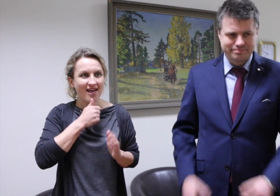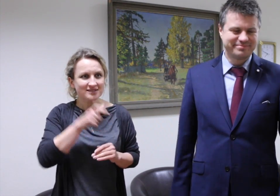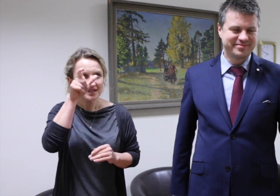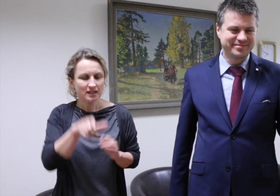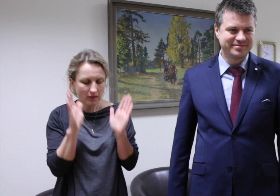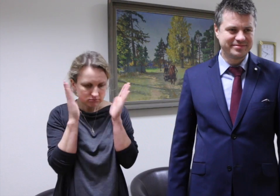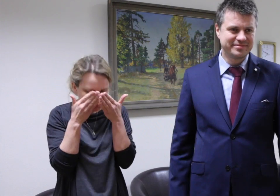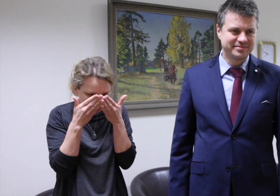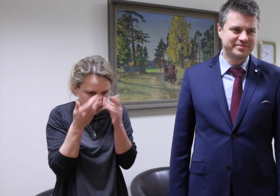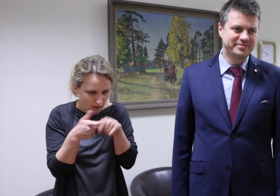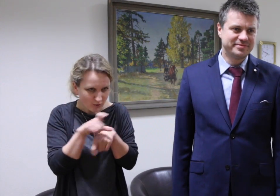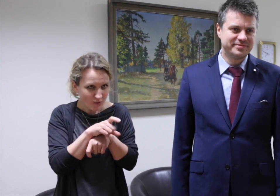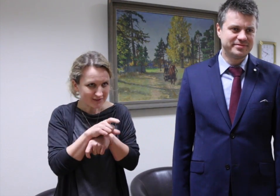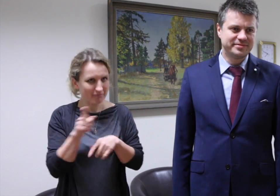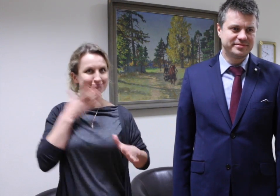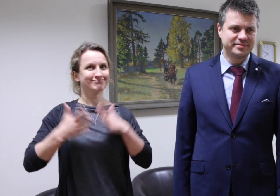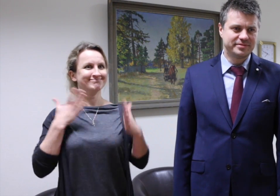inimene.